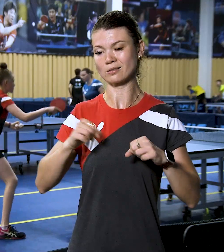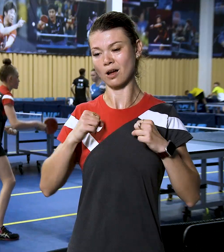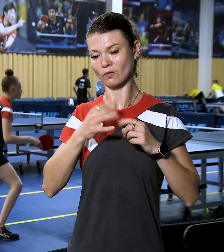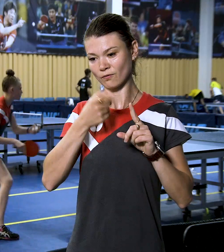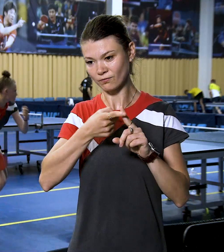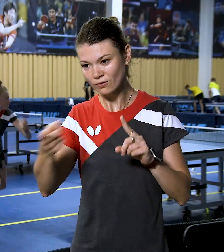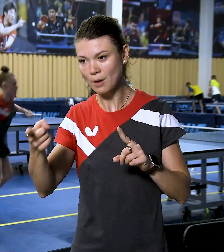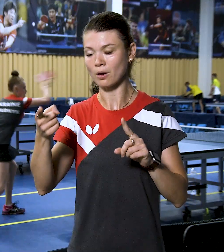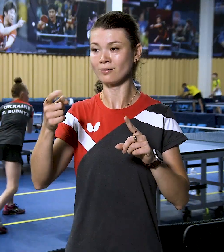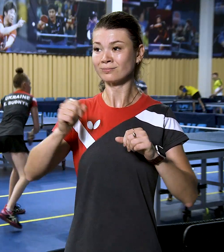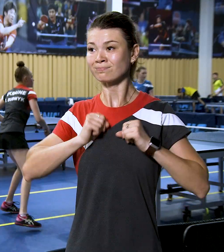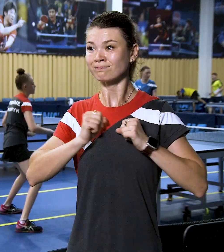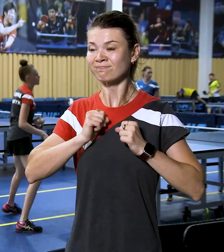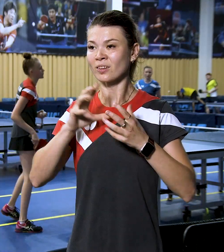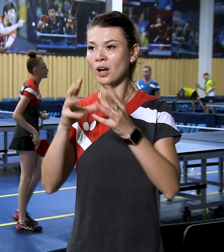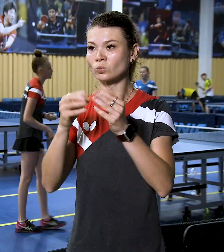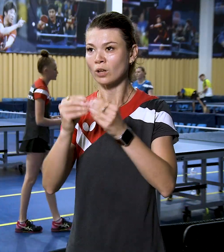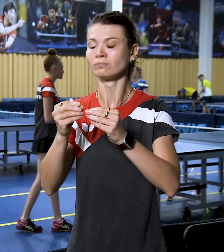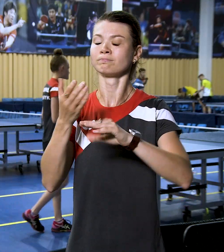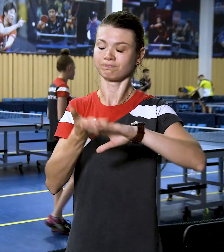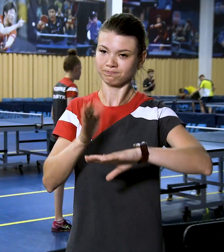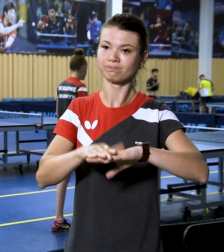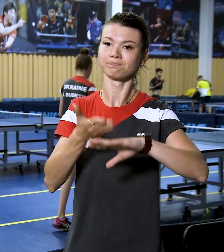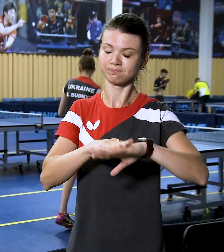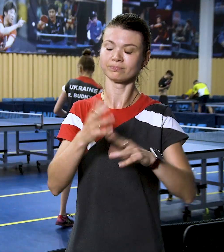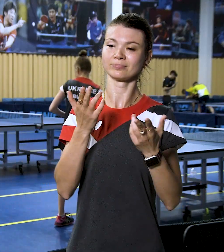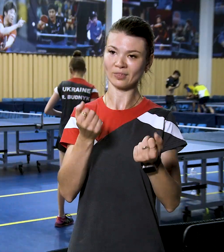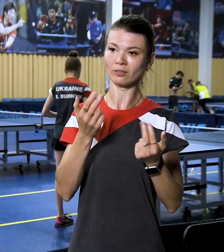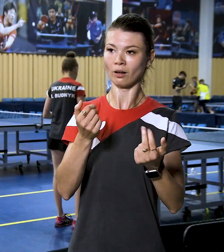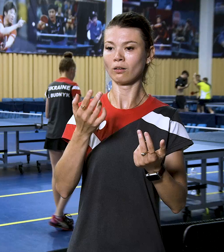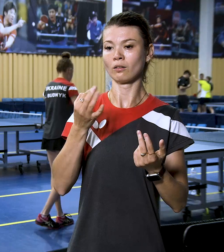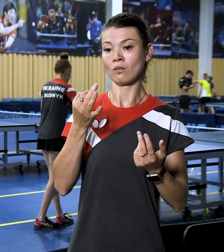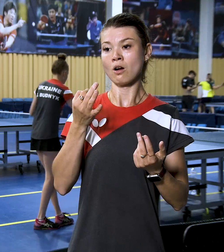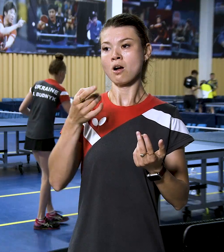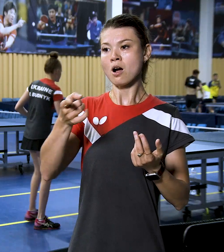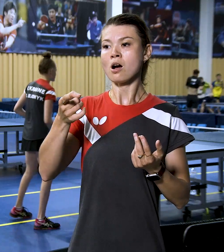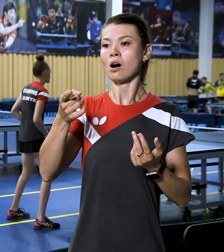І все-таки в мене виникла така можливість брати участь у змаганнях серед нечуючих.